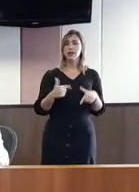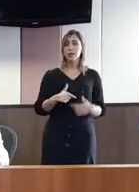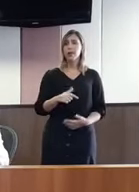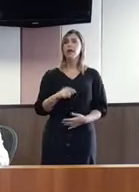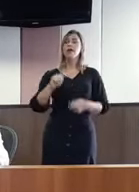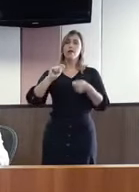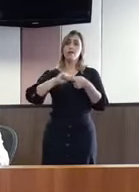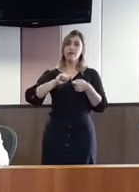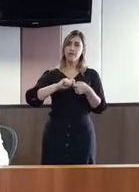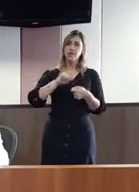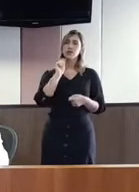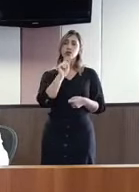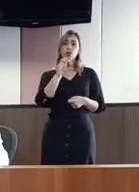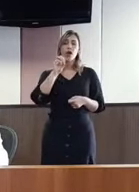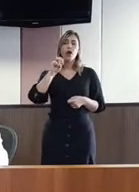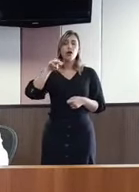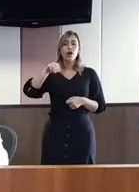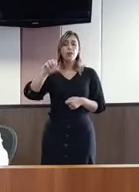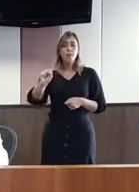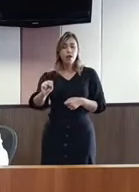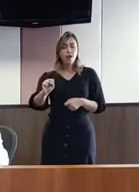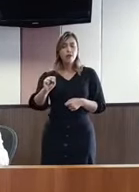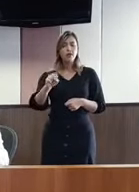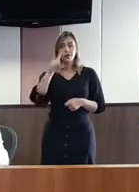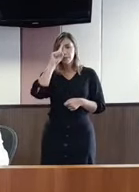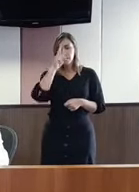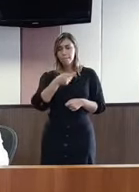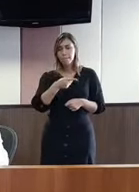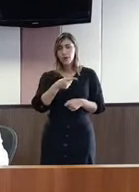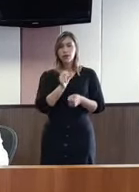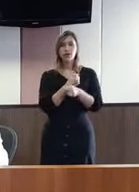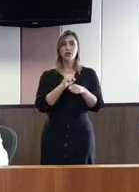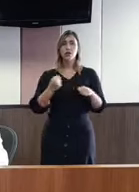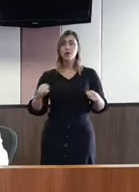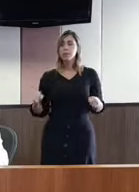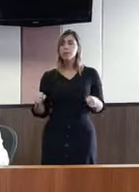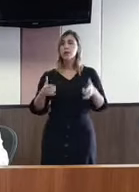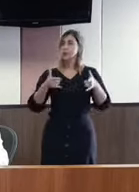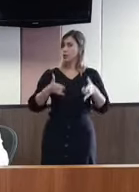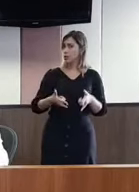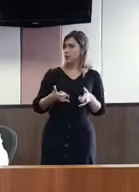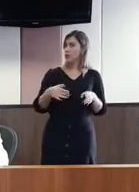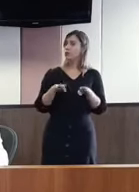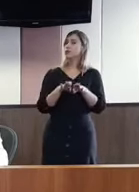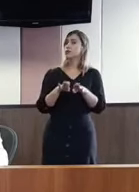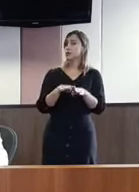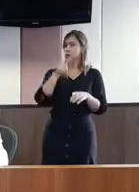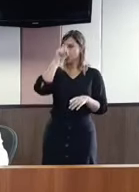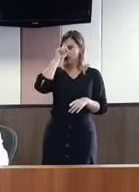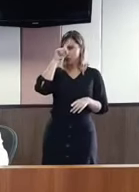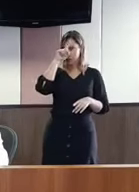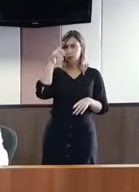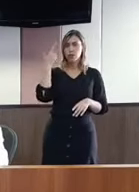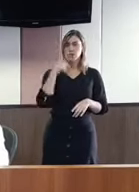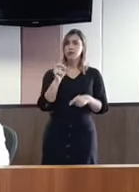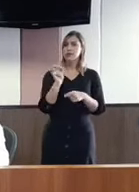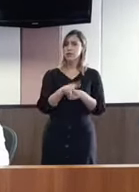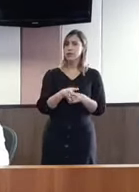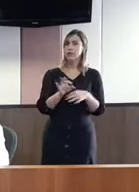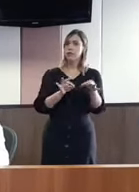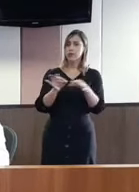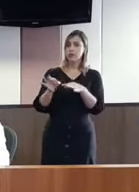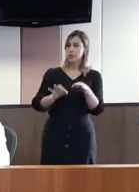aquilo que o Ministério da Saúde recomenda na saúde, ampliando os nossos leitos, equipando os nossos hospitais, preparando